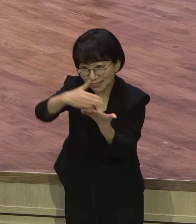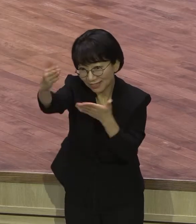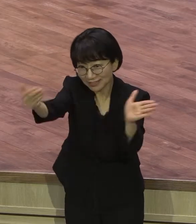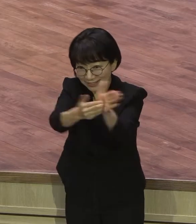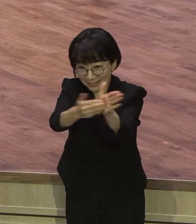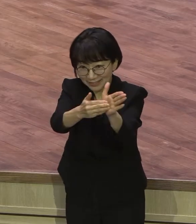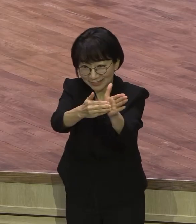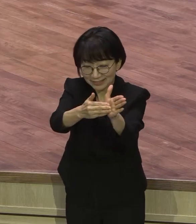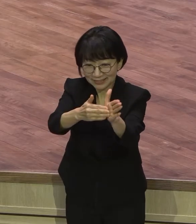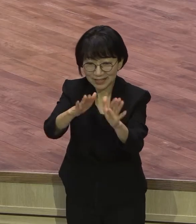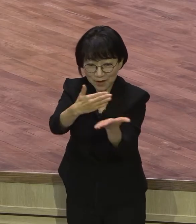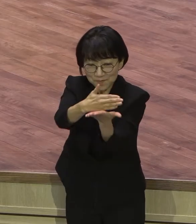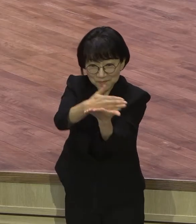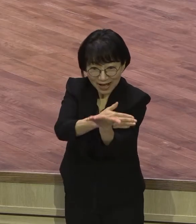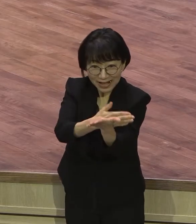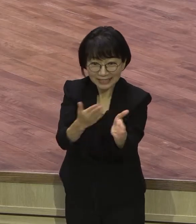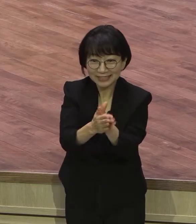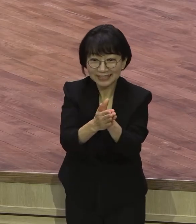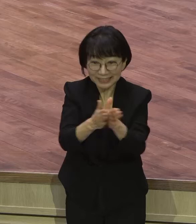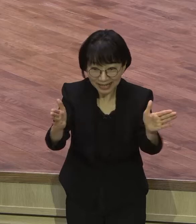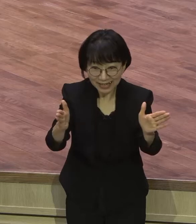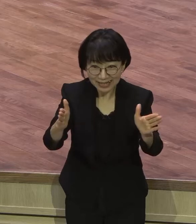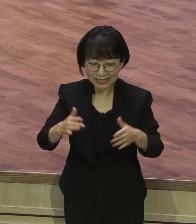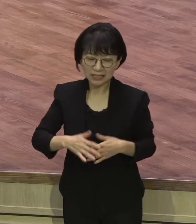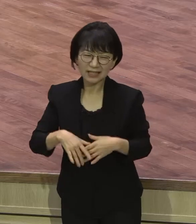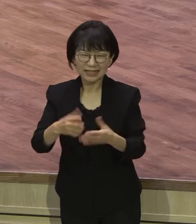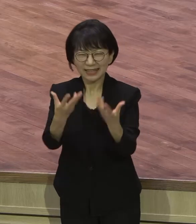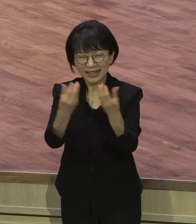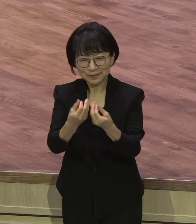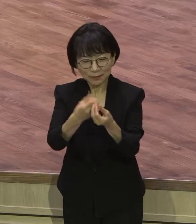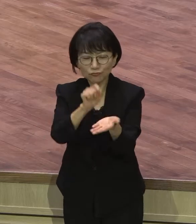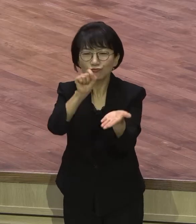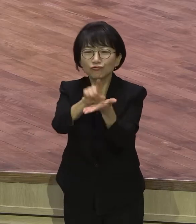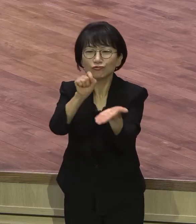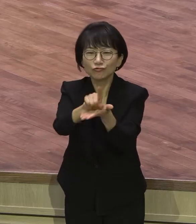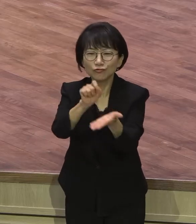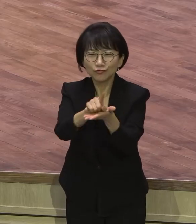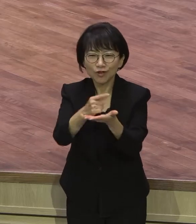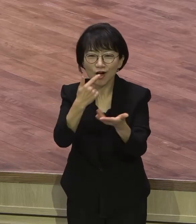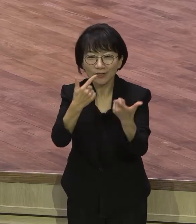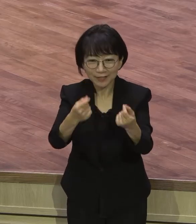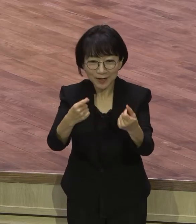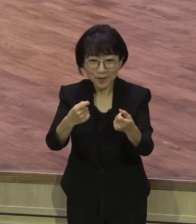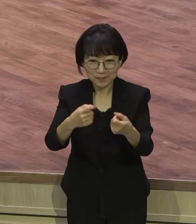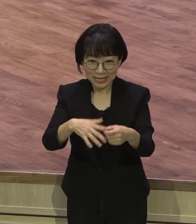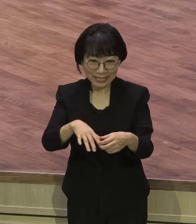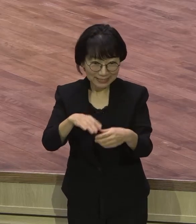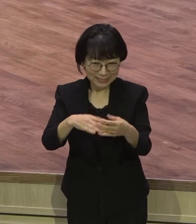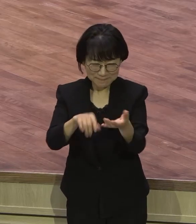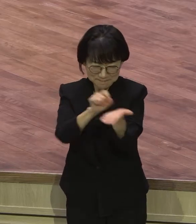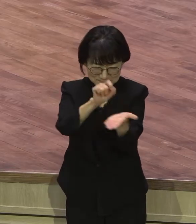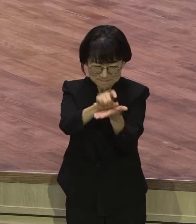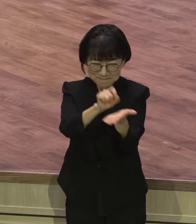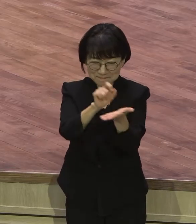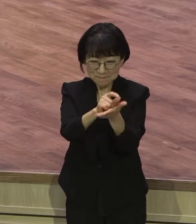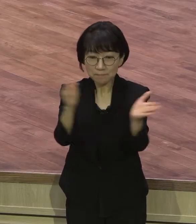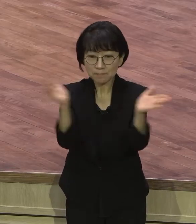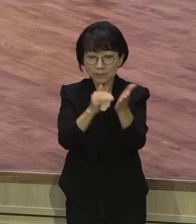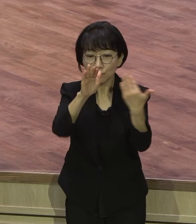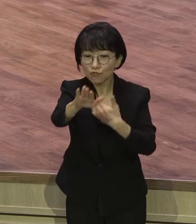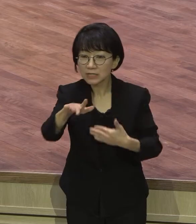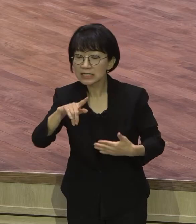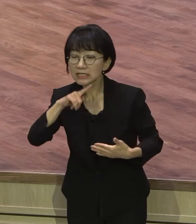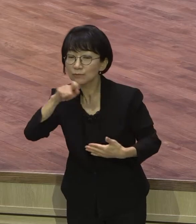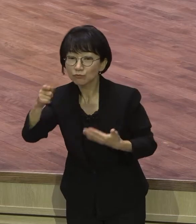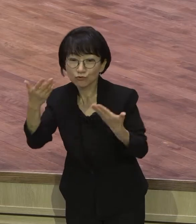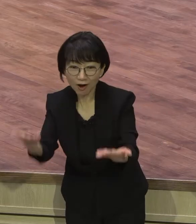후반이 시작되잖아요. 마치 축구 경기가 전반이 딱 끝나면 후반이 좀 쉬잖아요. 쉬면서 작전 짜잖아요. 야, 후반에 우리 이렇게 하자.